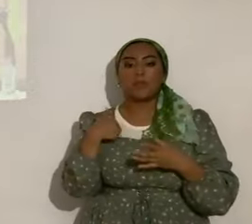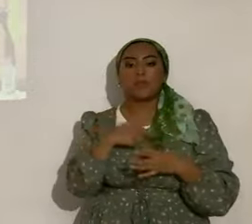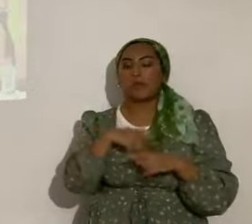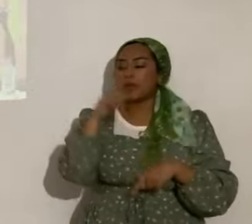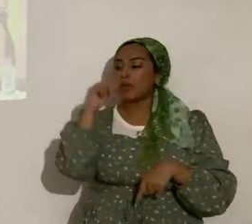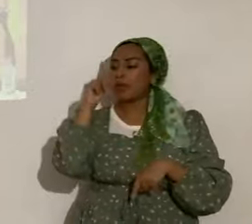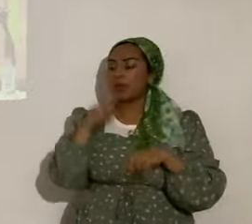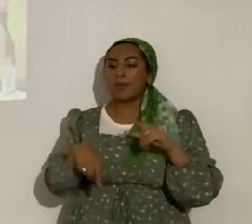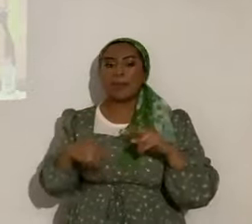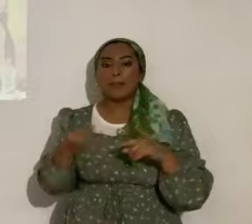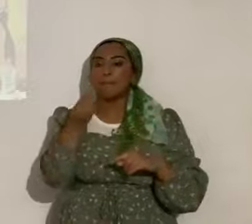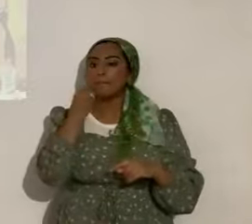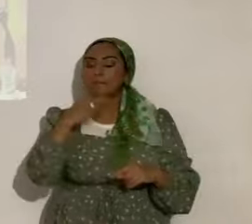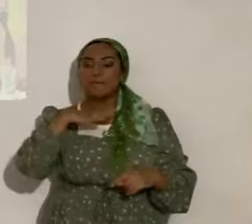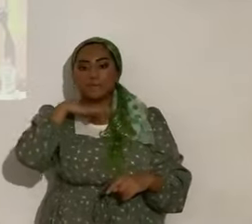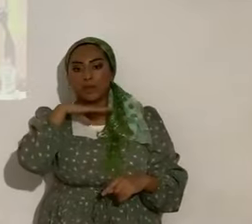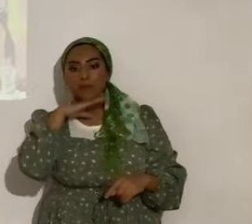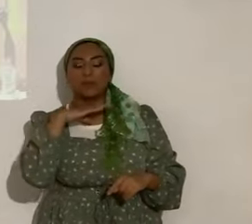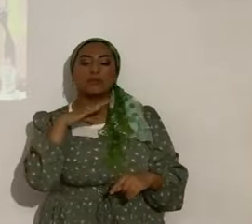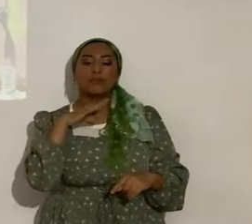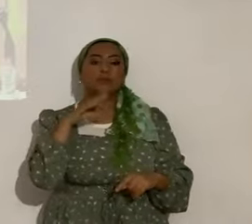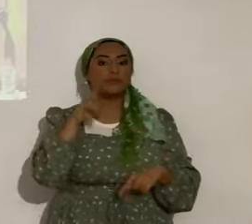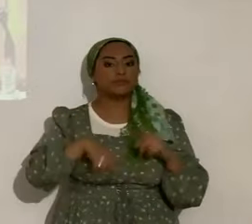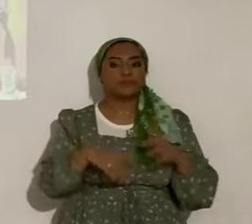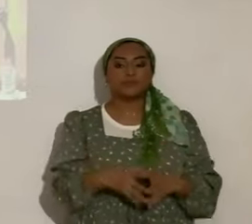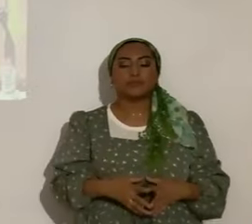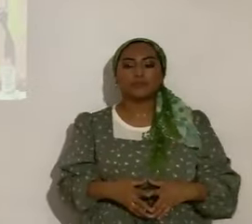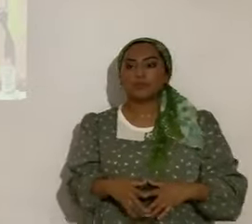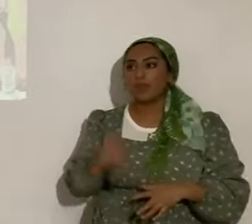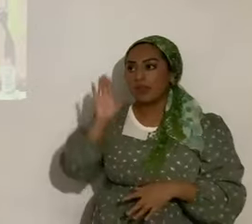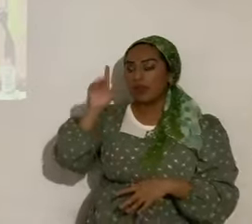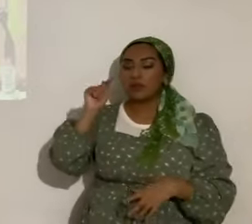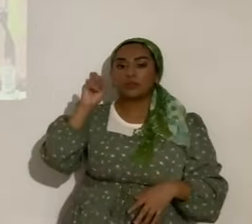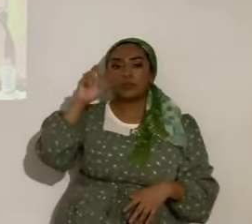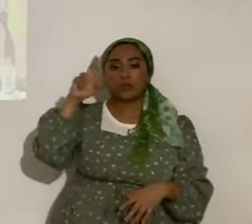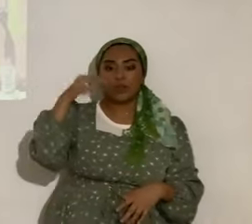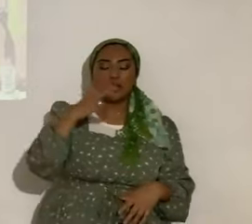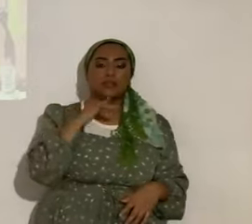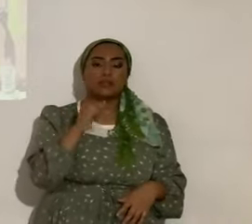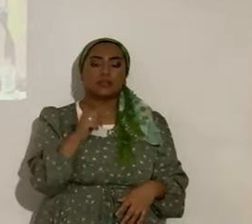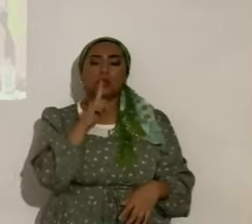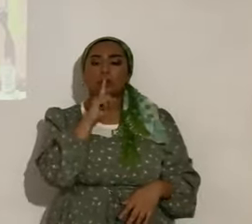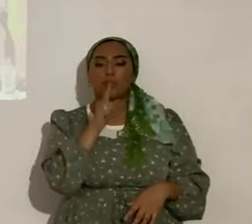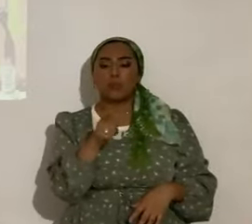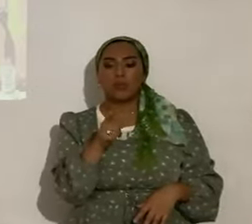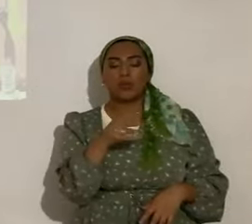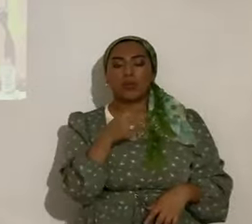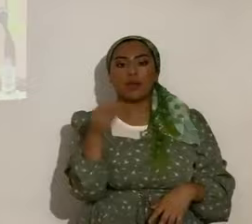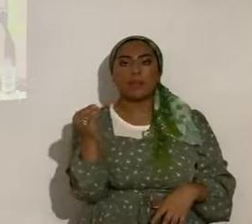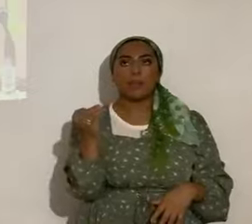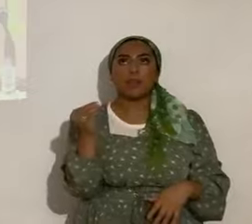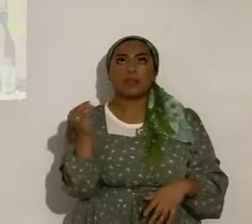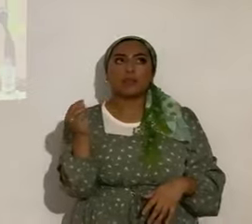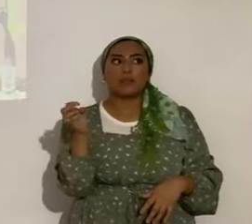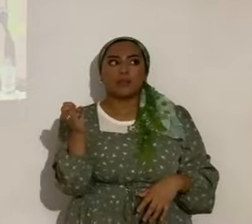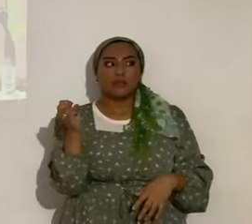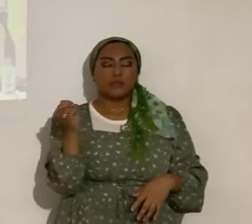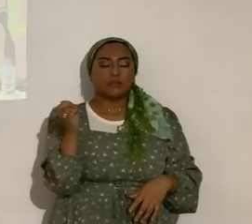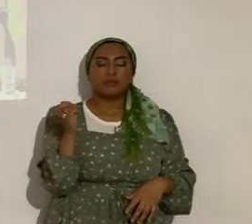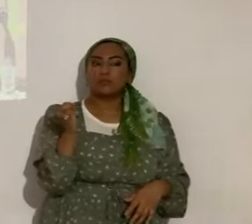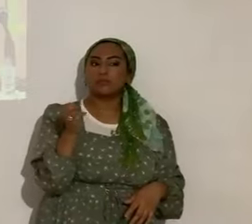con alimentos impuros. Su Torah es verdad. Y sumamente,